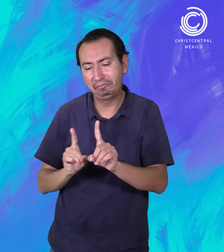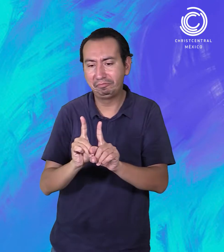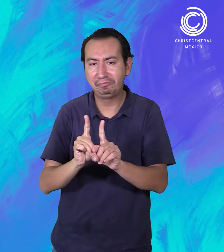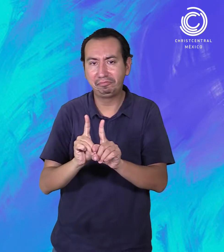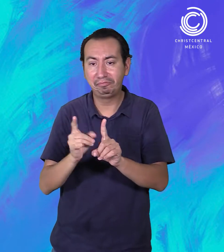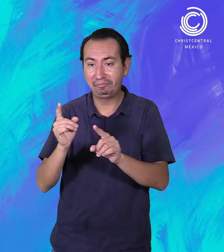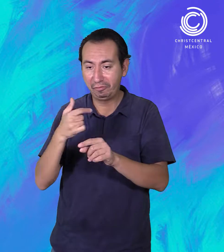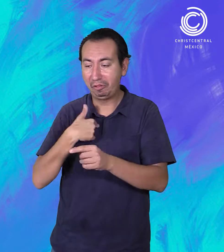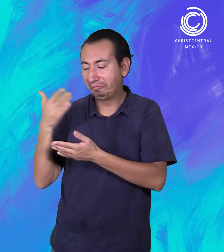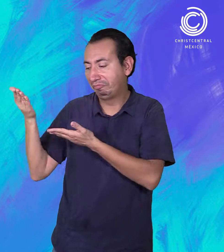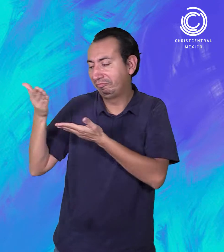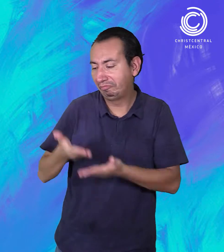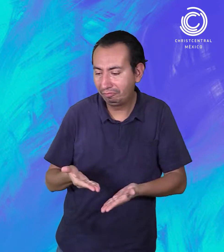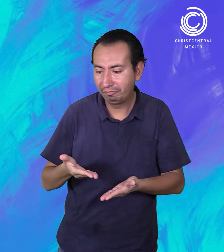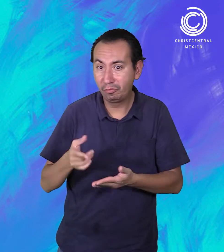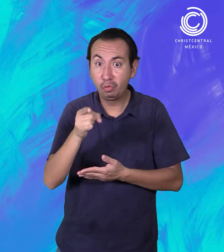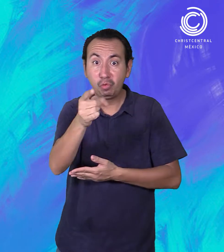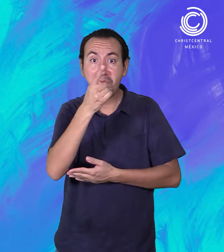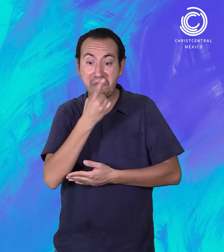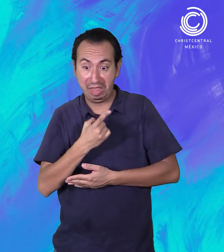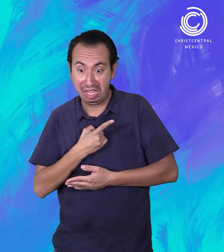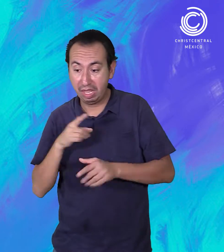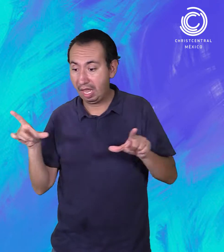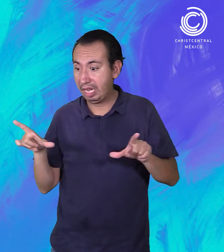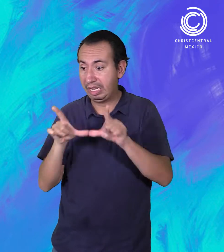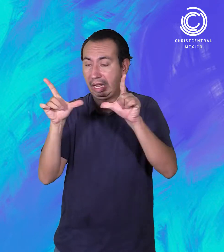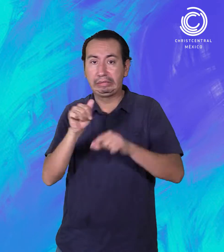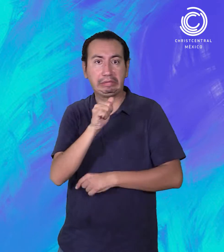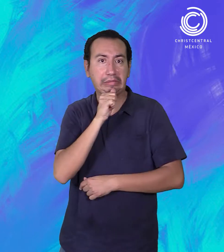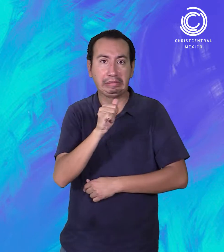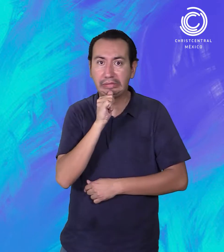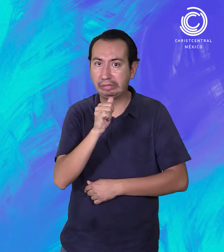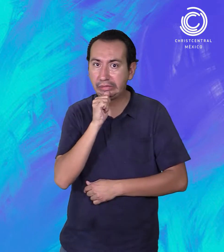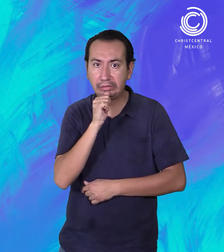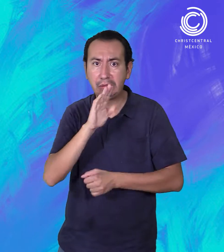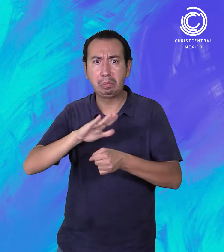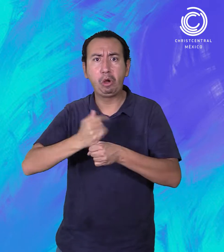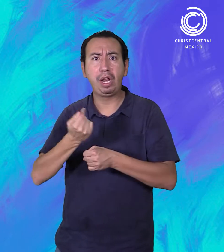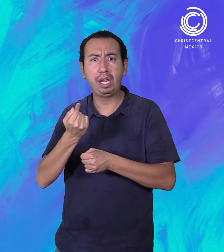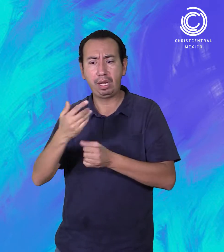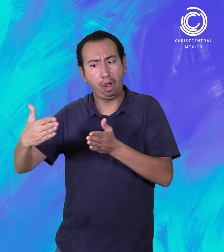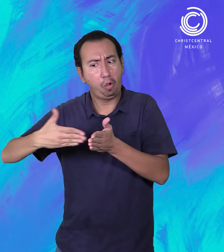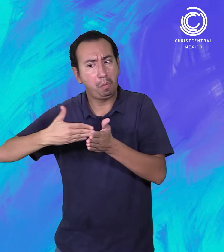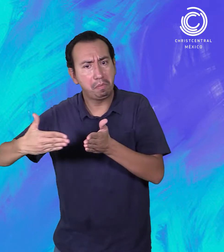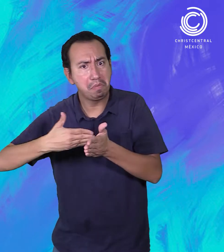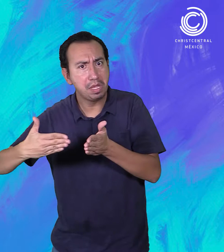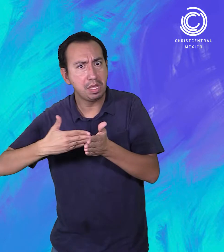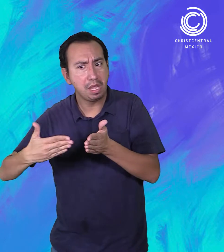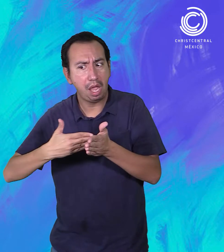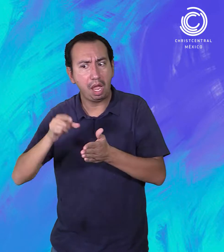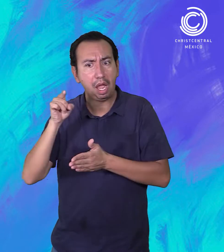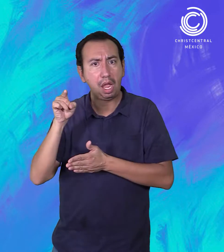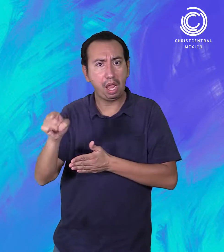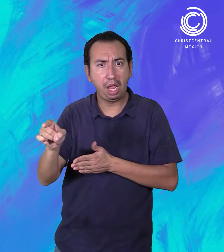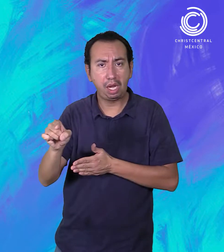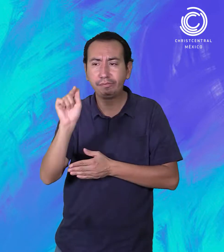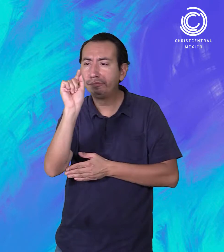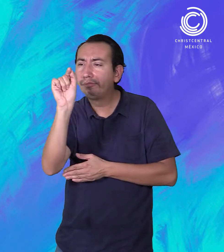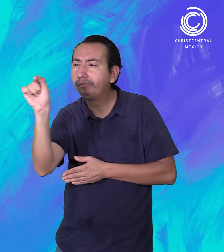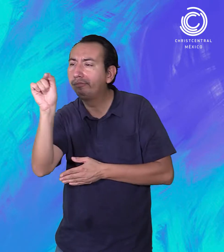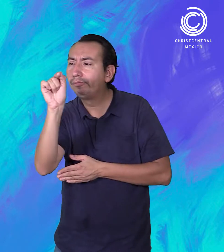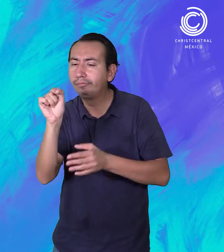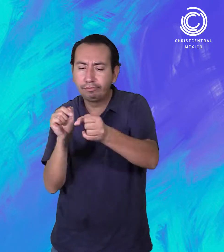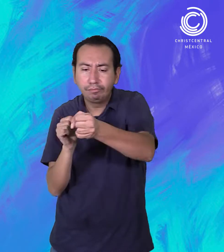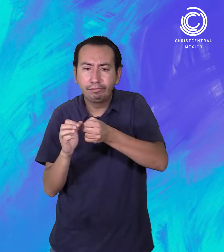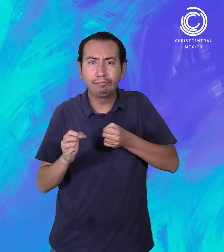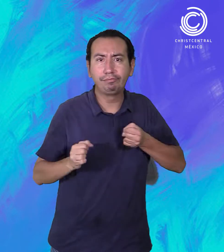Pero resulta que la comida no está lista porque esa comida que se iba a preparar tenían la idea de que se tenía que